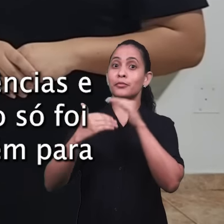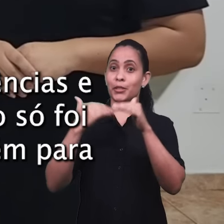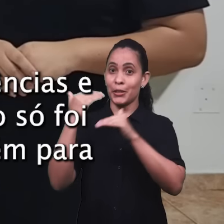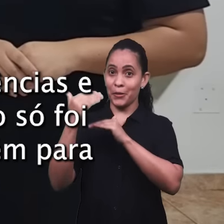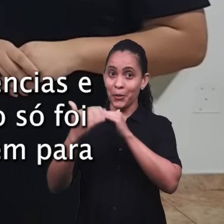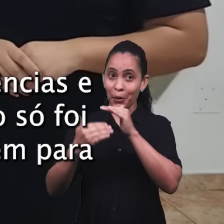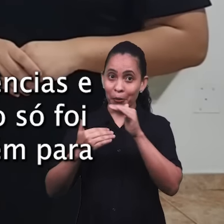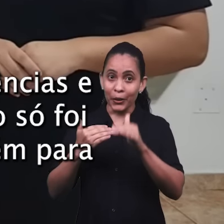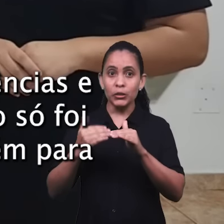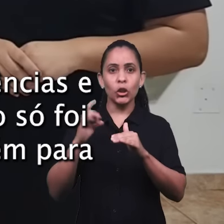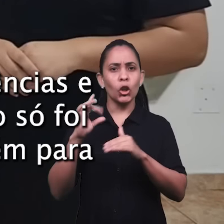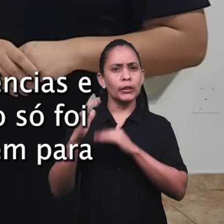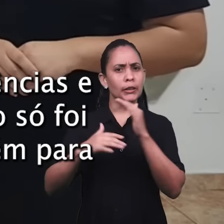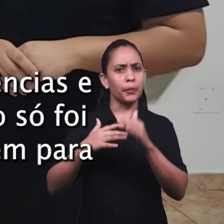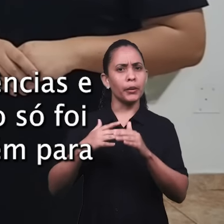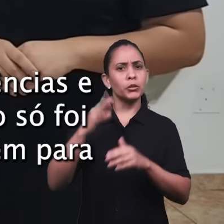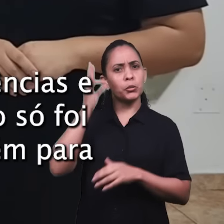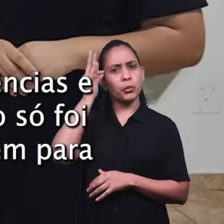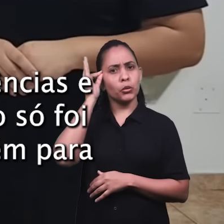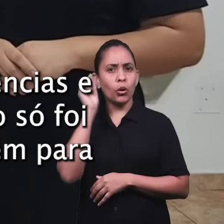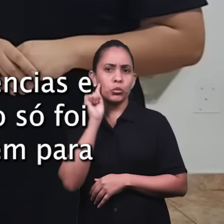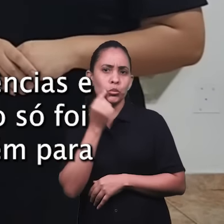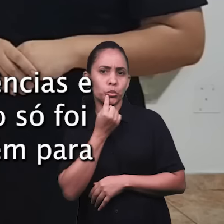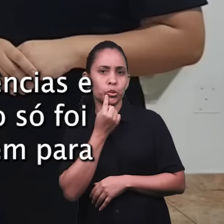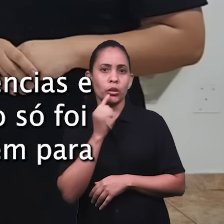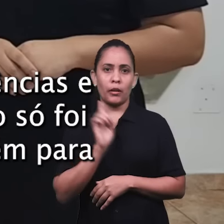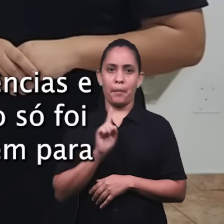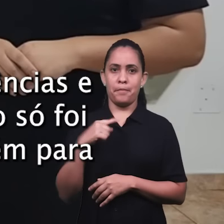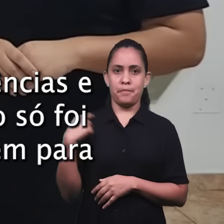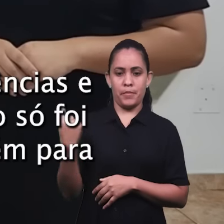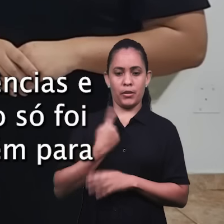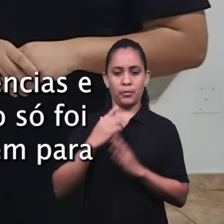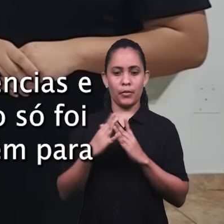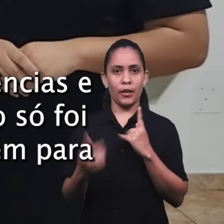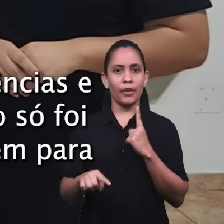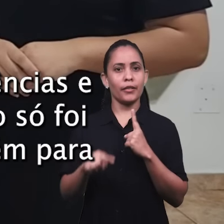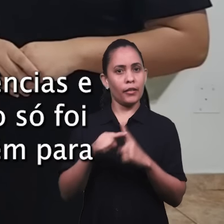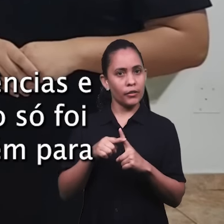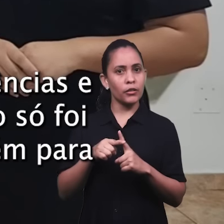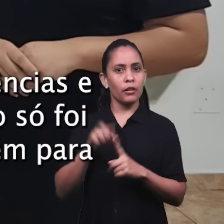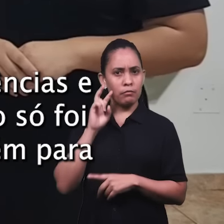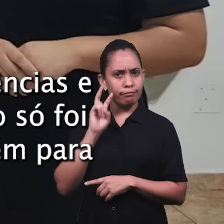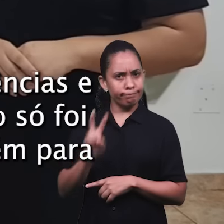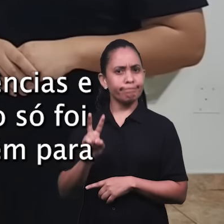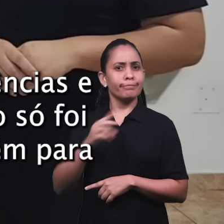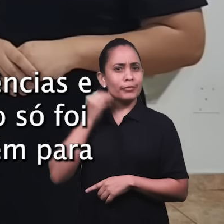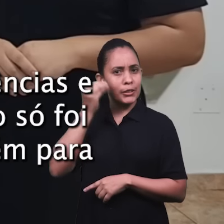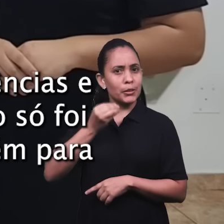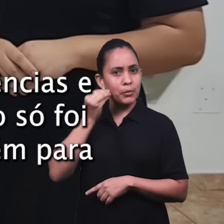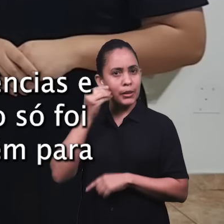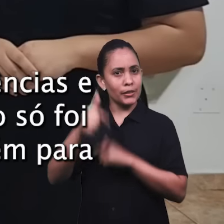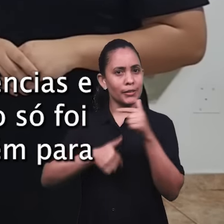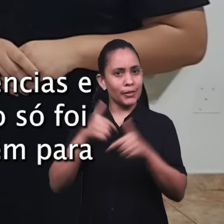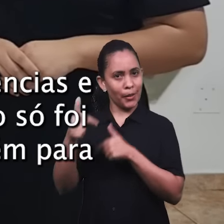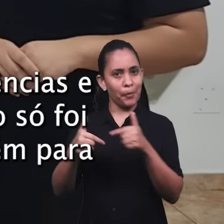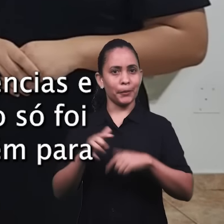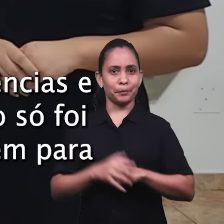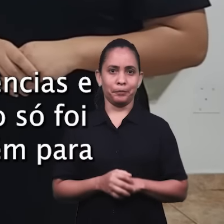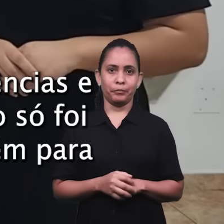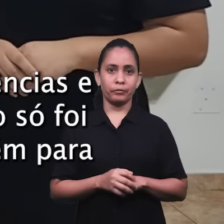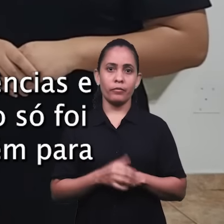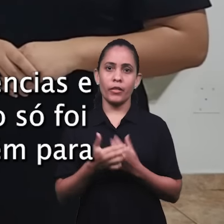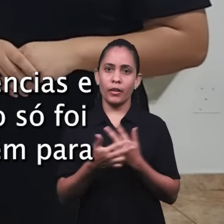del tiempo y no solo fue para crecimiento de los sordos, sino también para el crecimiento espiritual de toda la